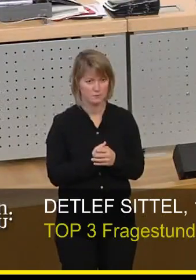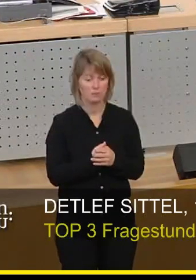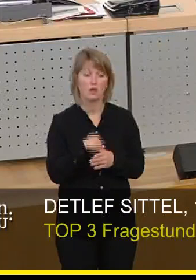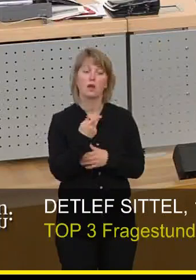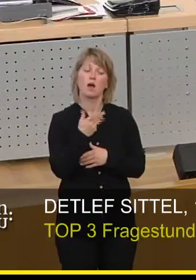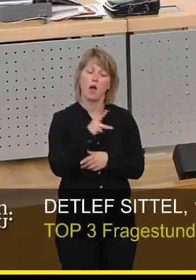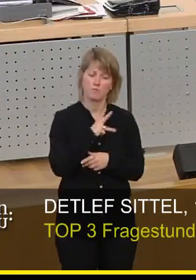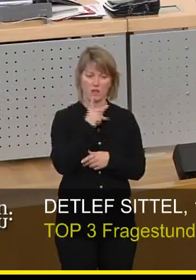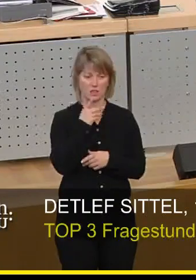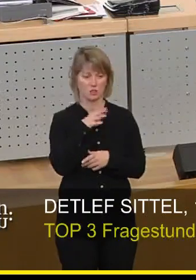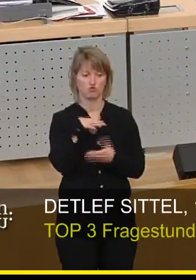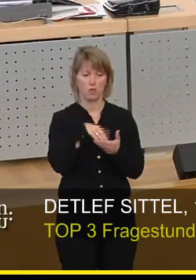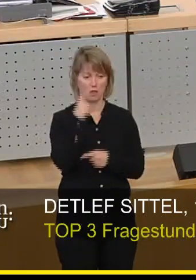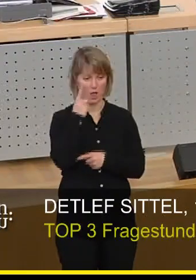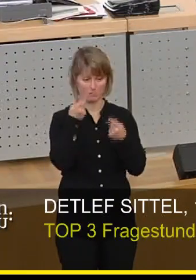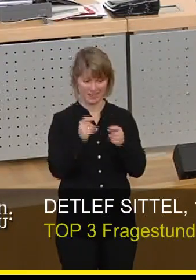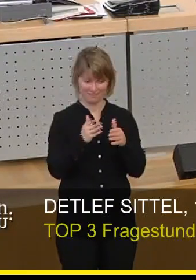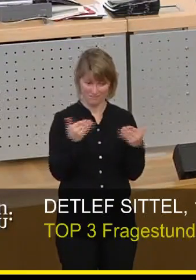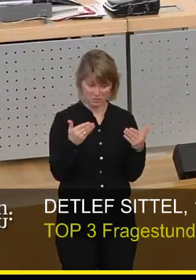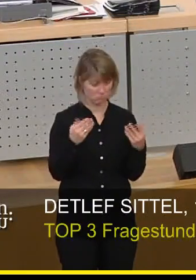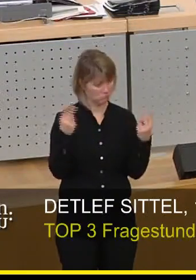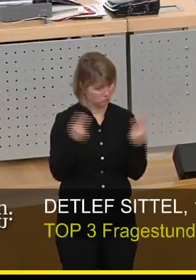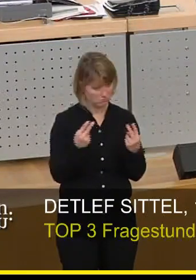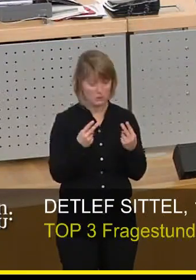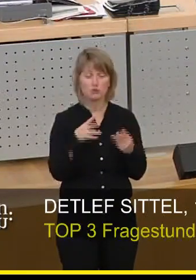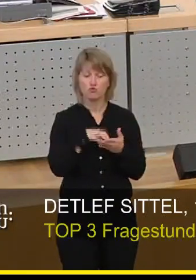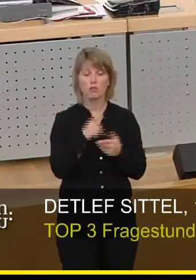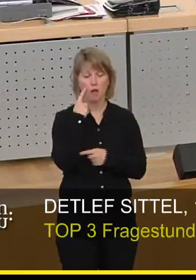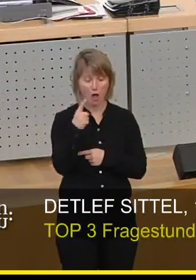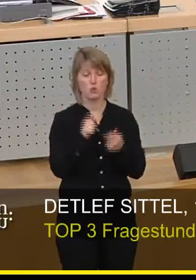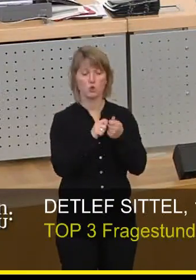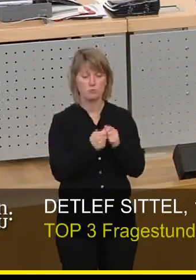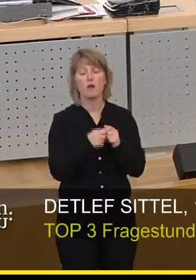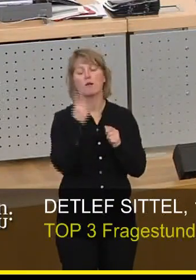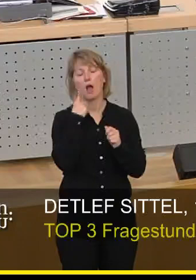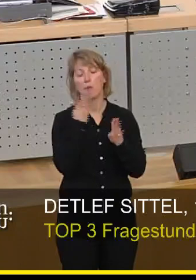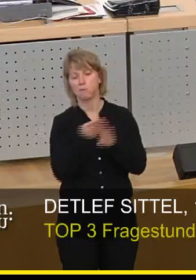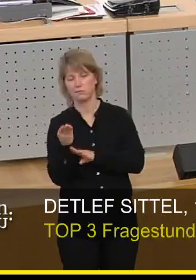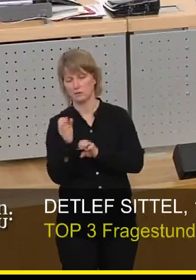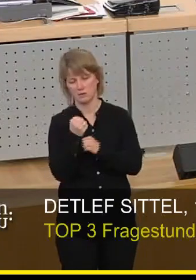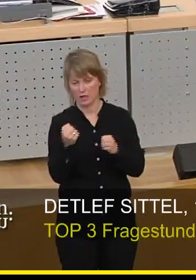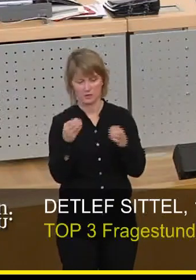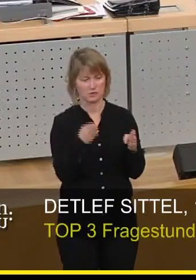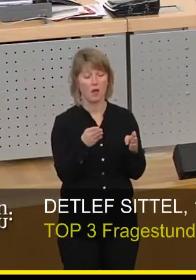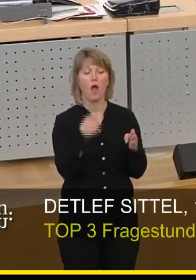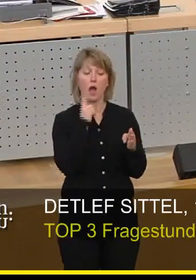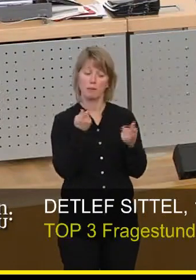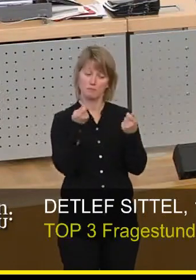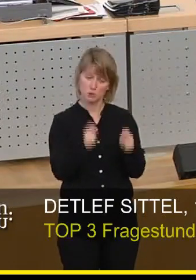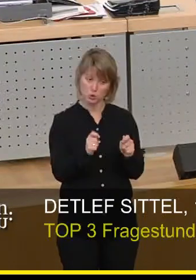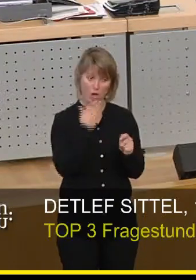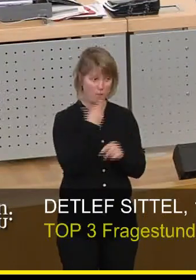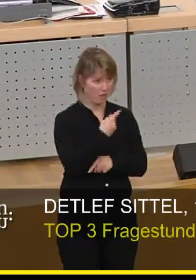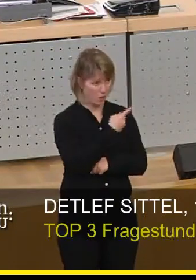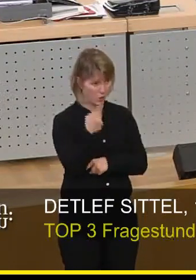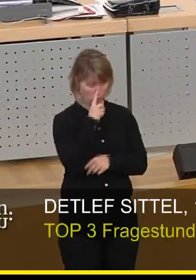der Stadtrat beschließt, sofern es nicht rechtswidrig sein sollte, dann auch umsetzen. Und wir würden uns natürlich auch für eine Änderung von der Beschlussempfehlung